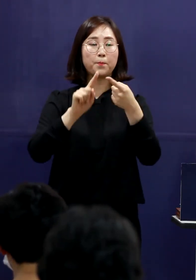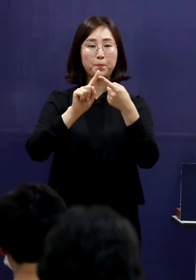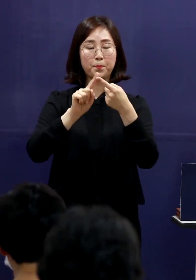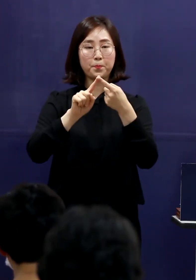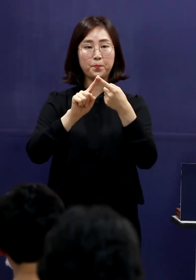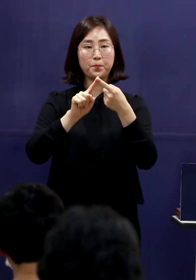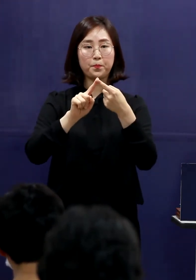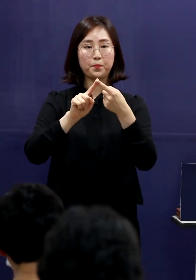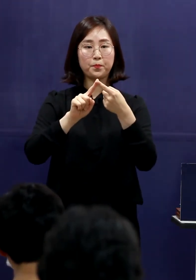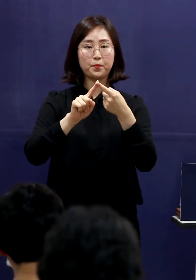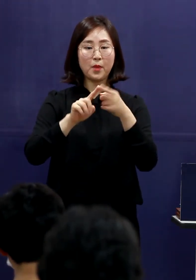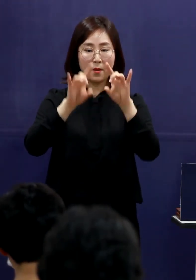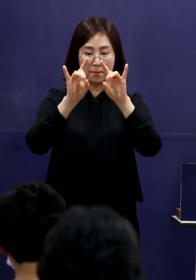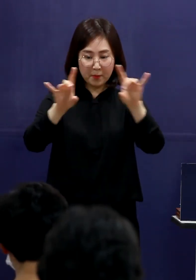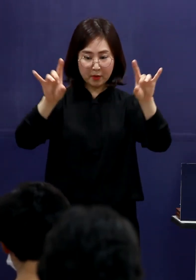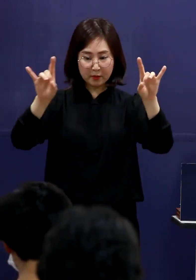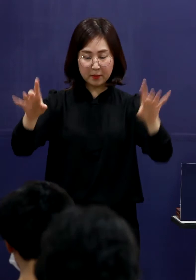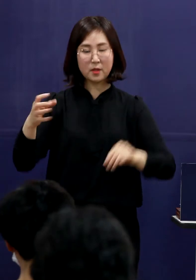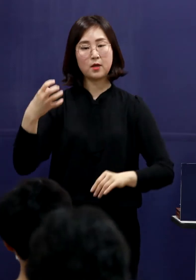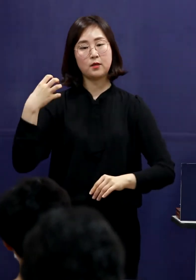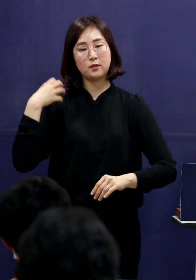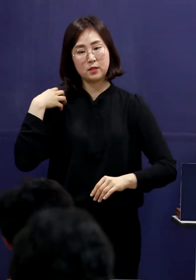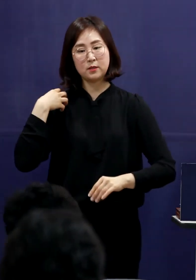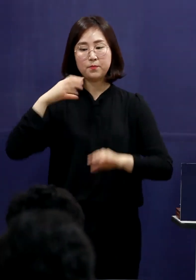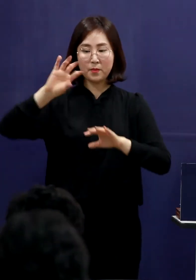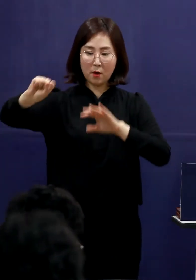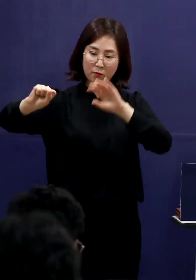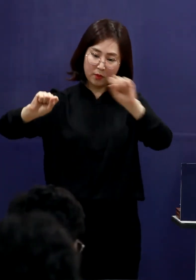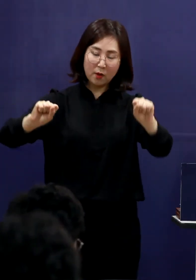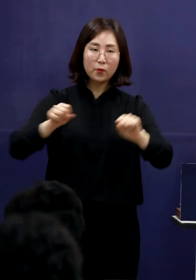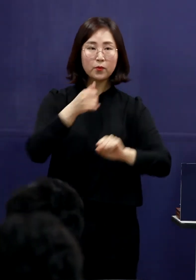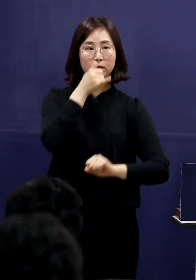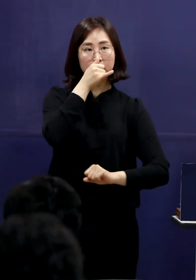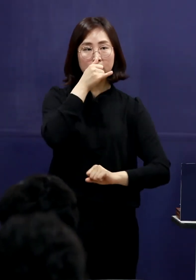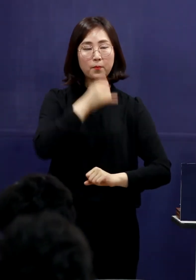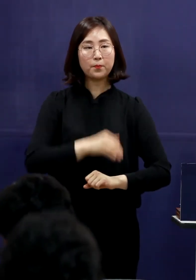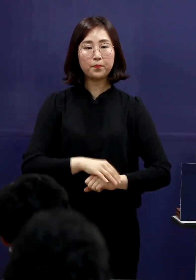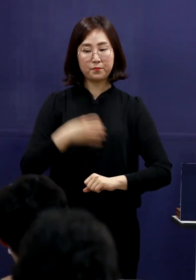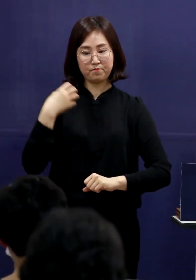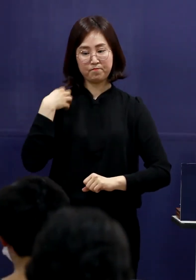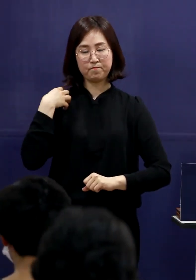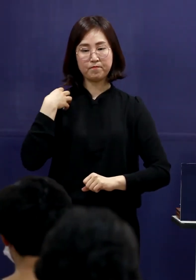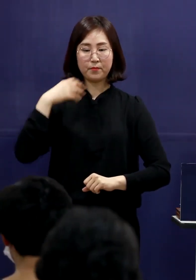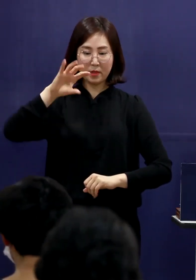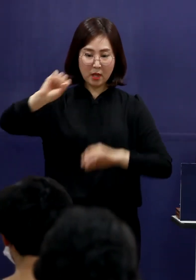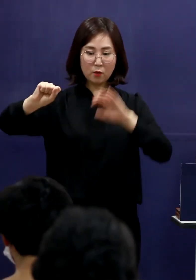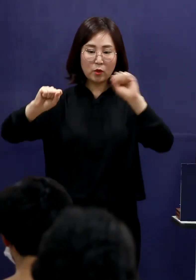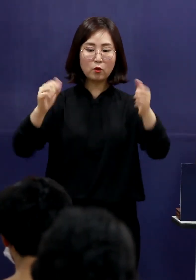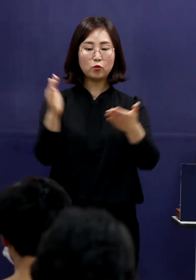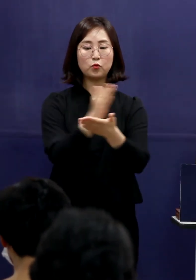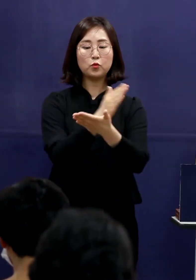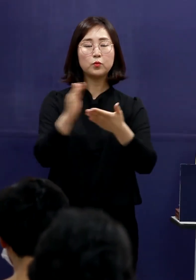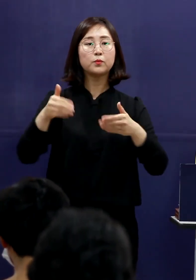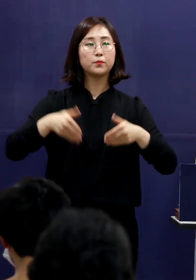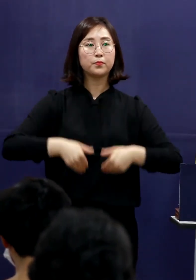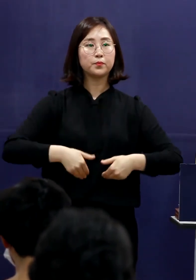각각 역할이 좀 나눠져 있다. 역할을 좀 구분해서 봐야 될 것이다 하는